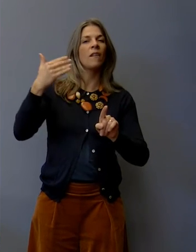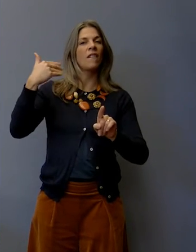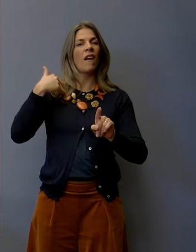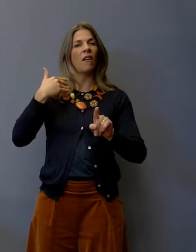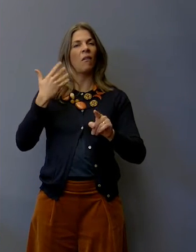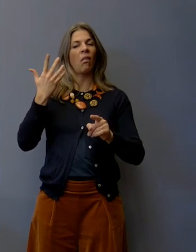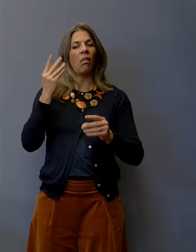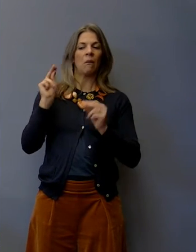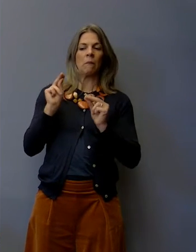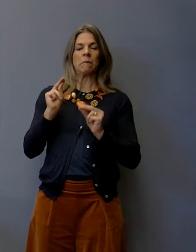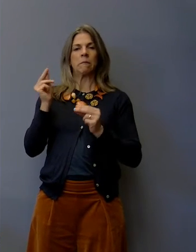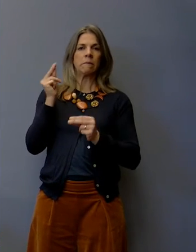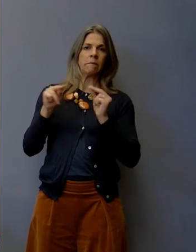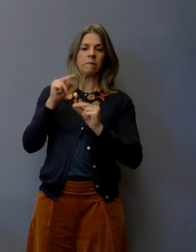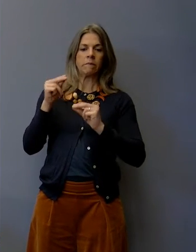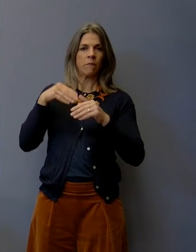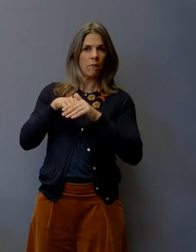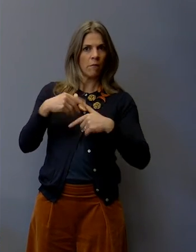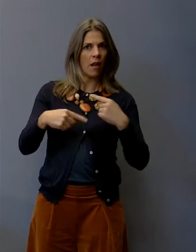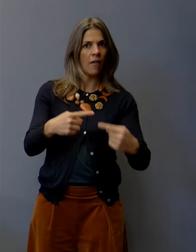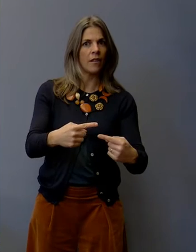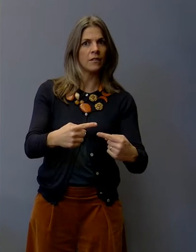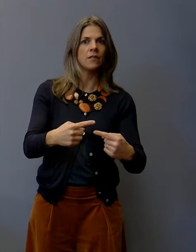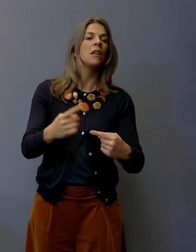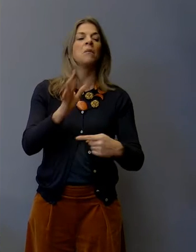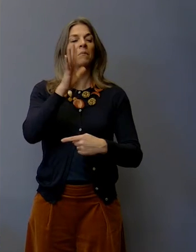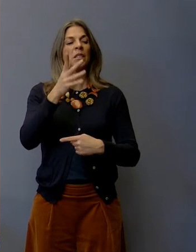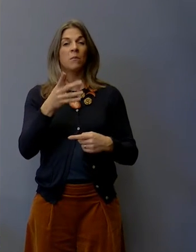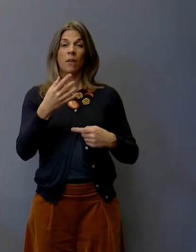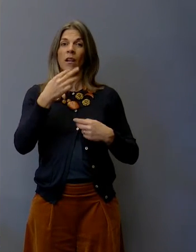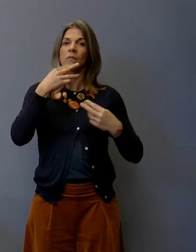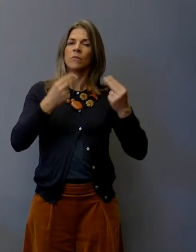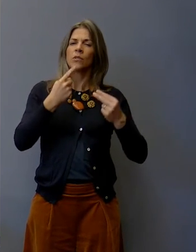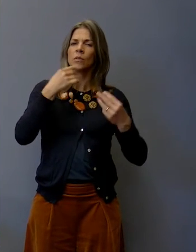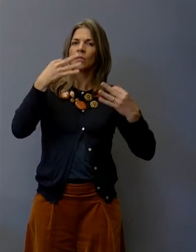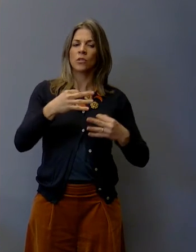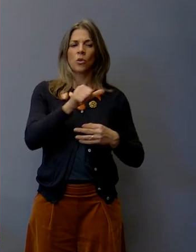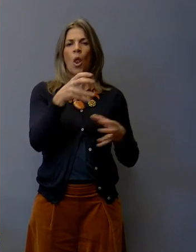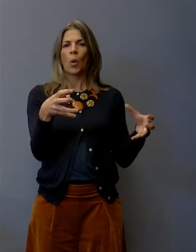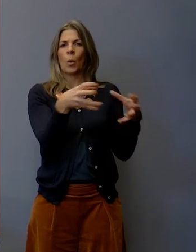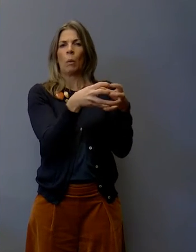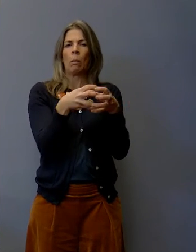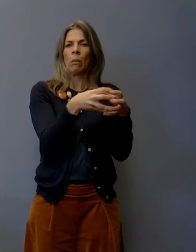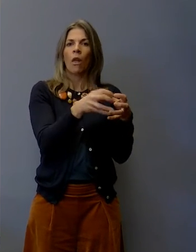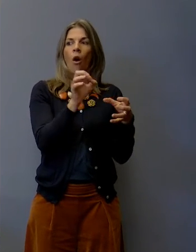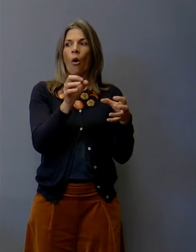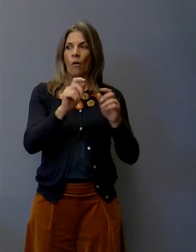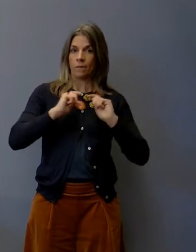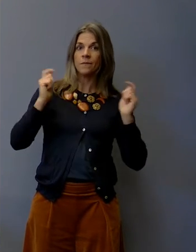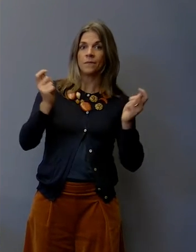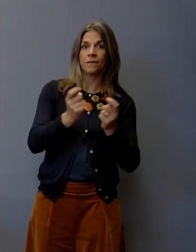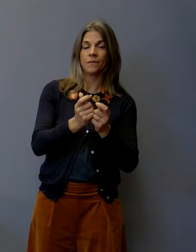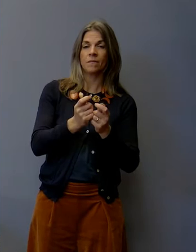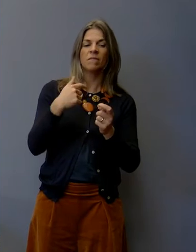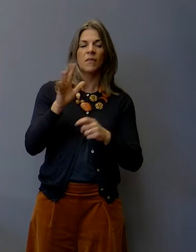trattato di scelte orientate da lobby e non prodotto e rivalutazioni scevri da condizionamenti e così ci pare possa essere stato anche